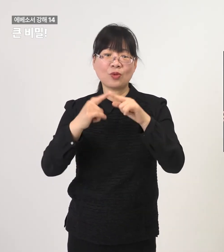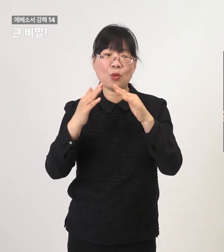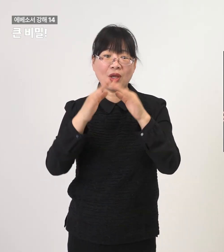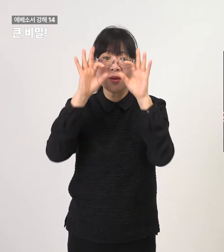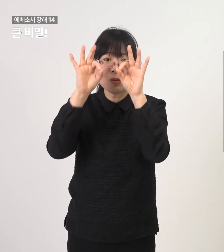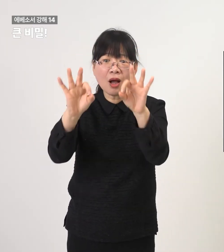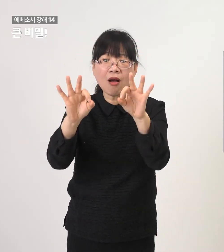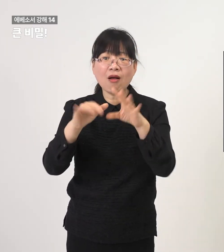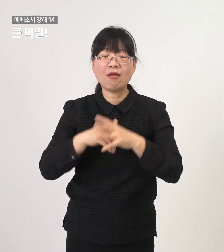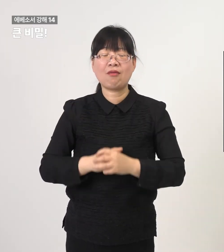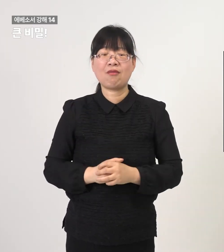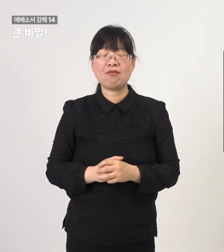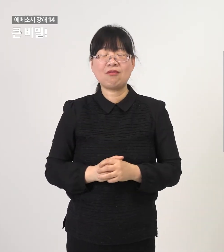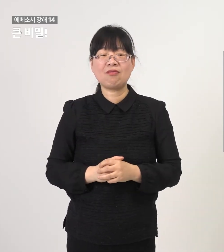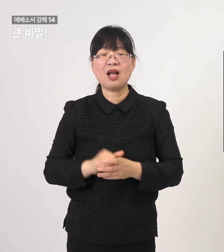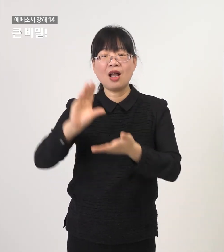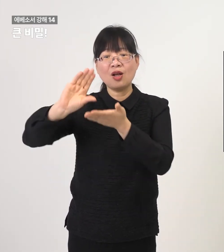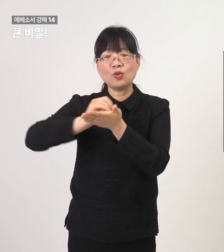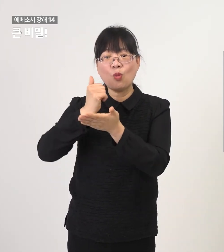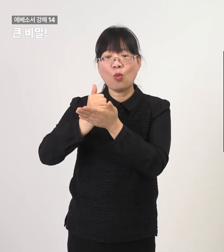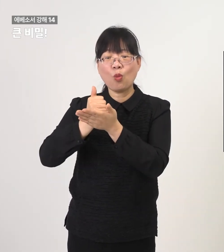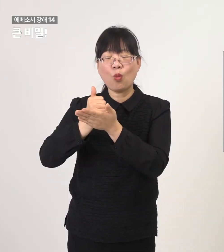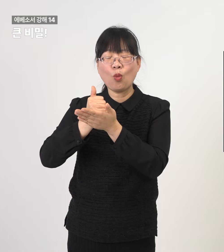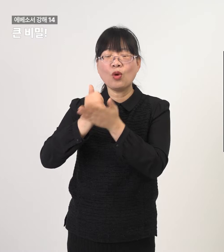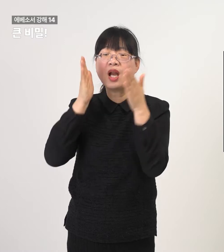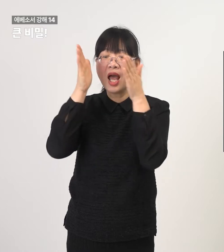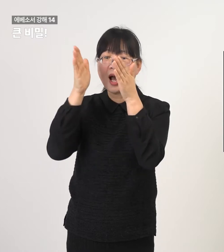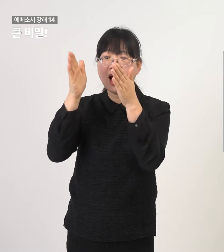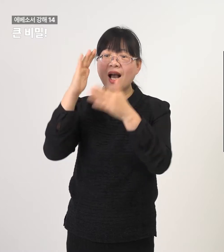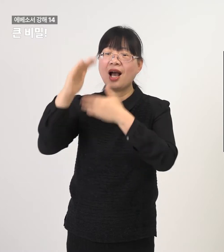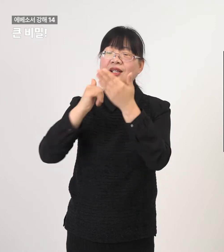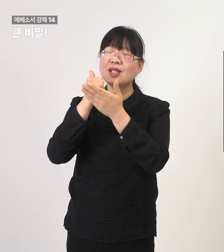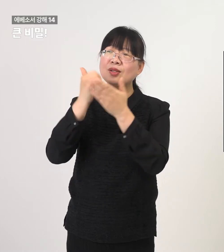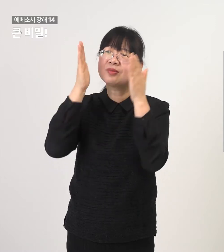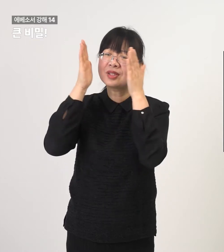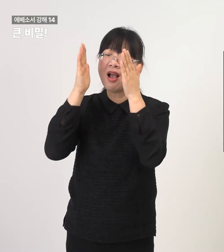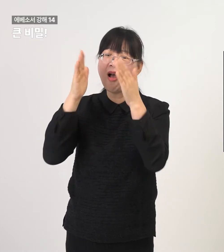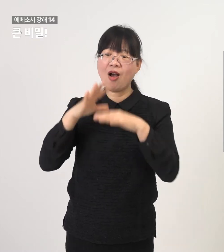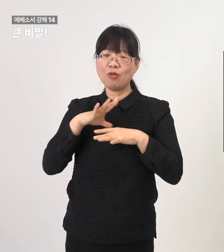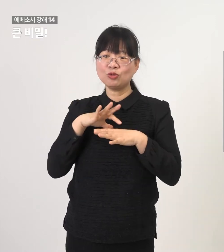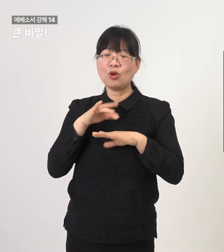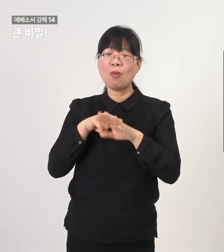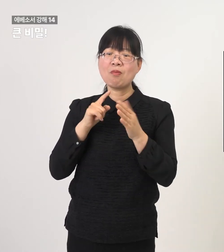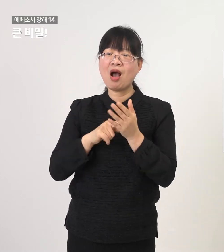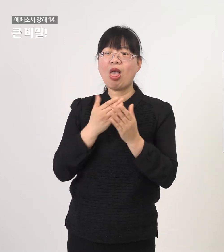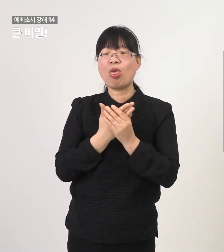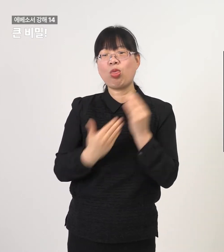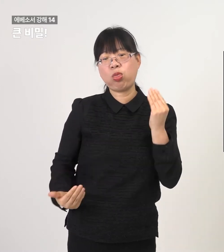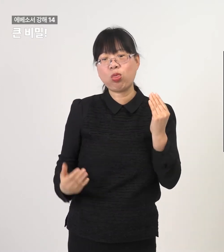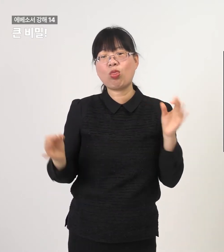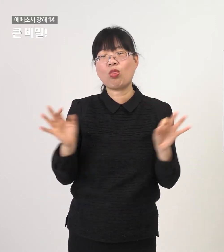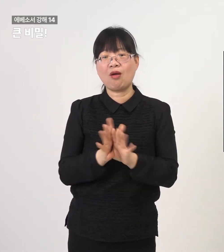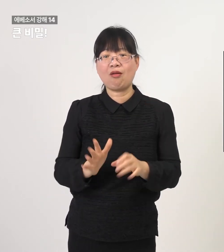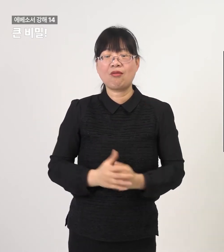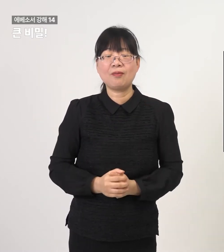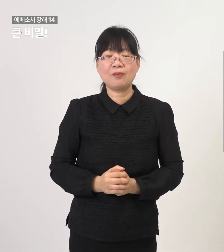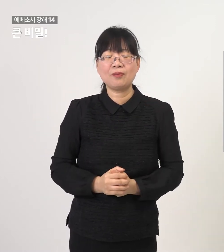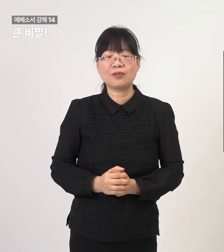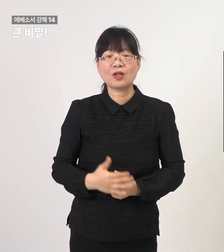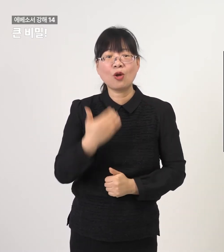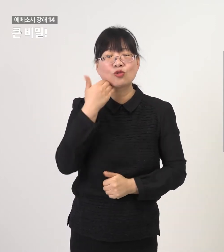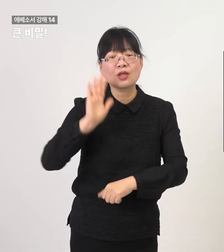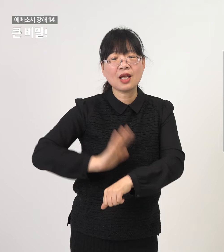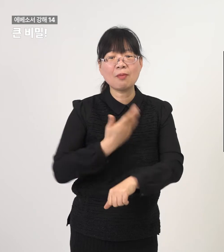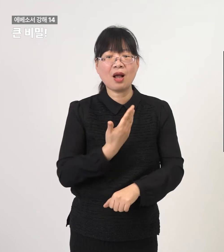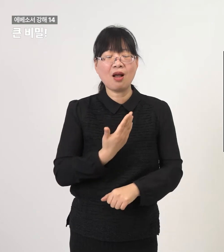바로 그리스도에 대한, 하나님에 대한 두려움을 잃어버렸어요. 이거 누구